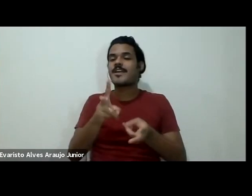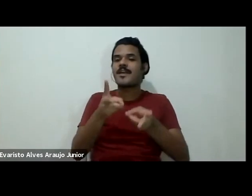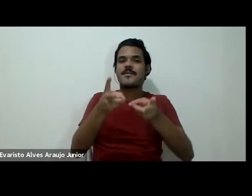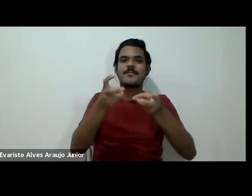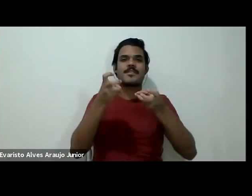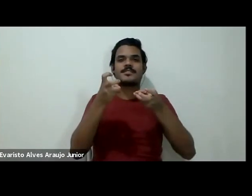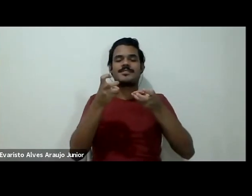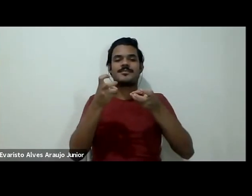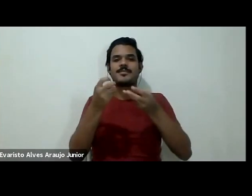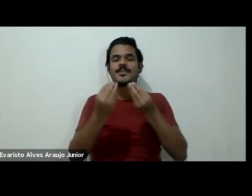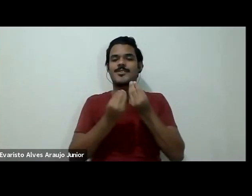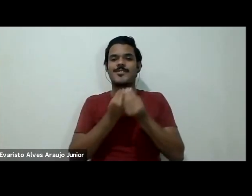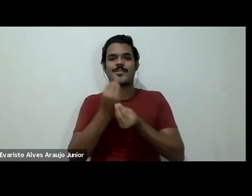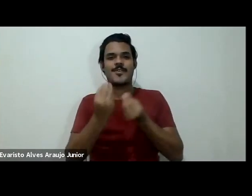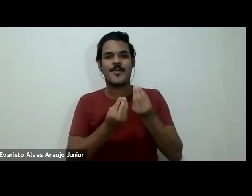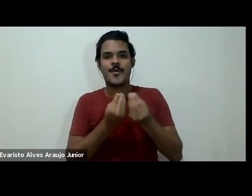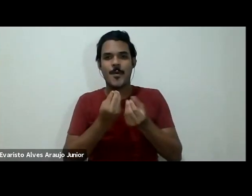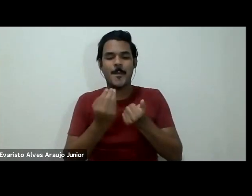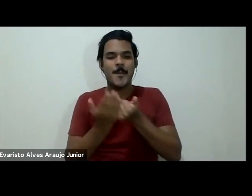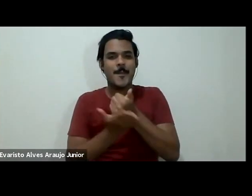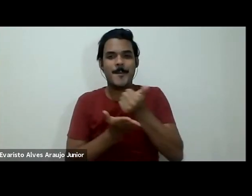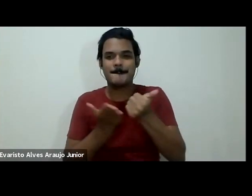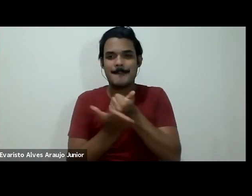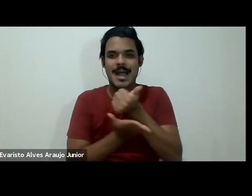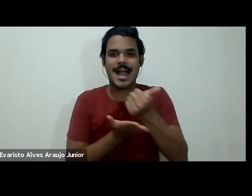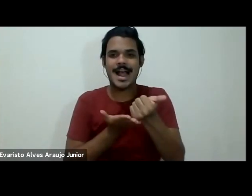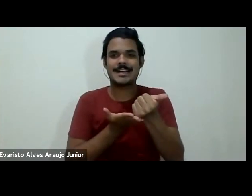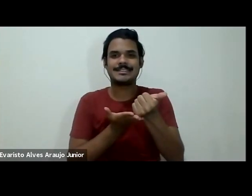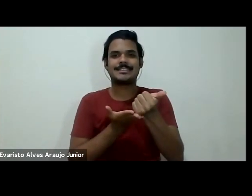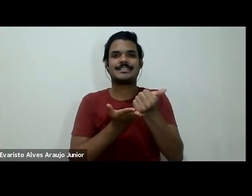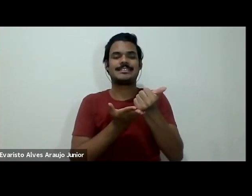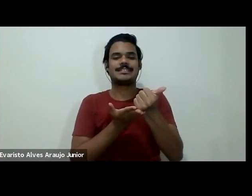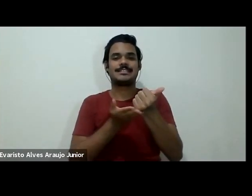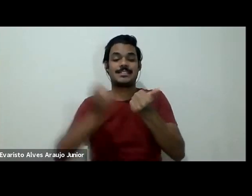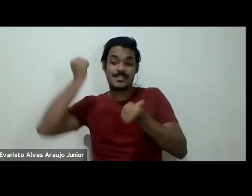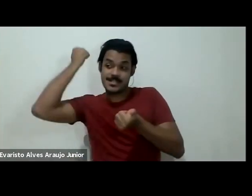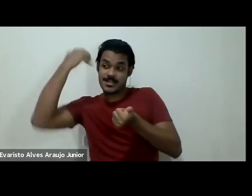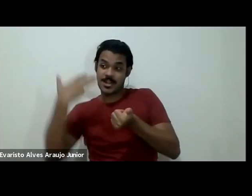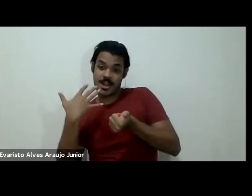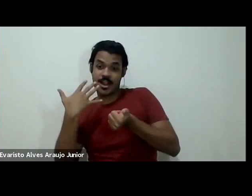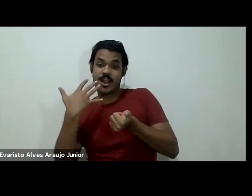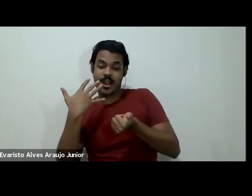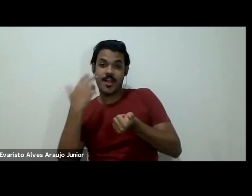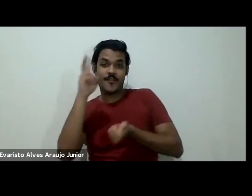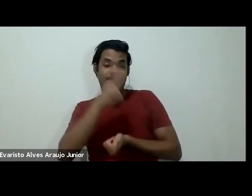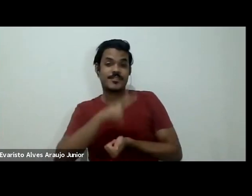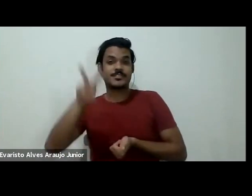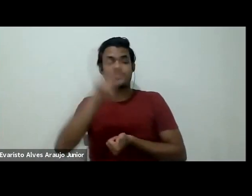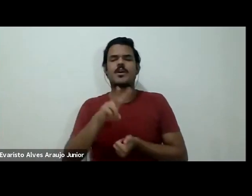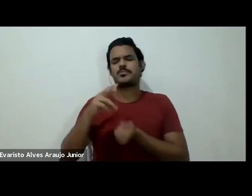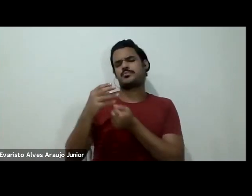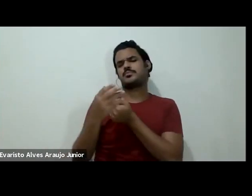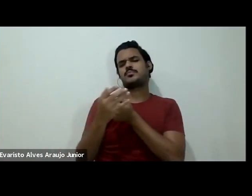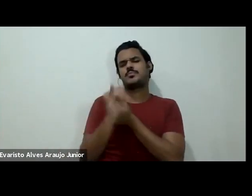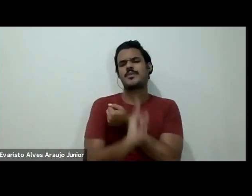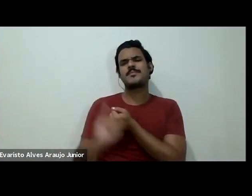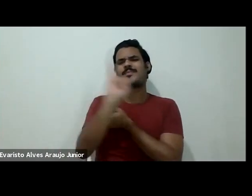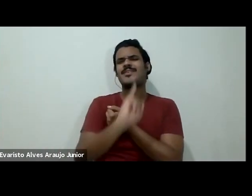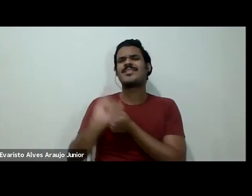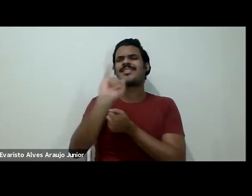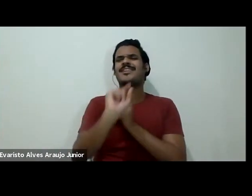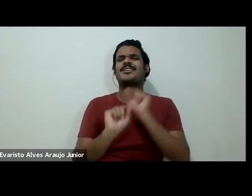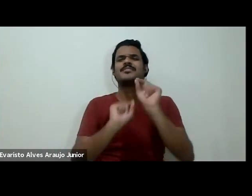esse instrumento de audiovisual como um instrumento importante de